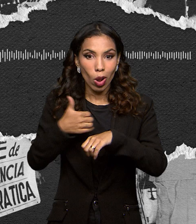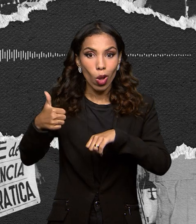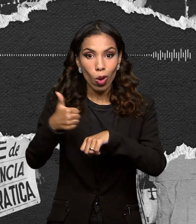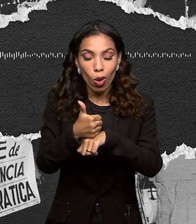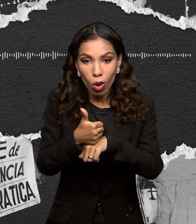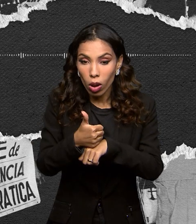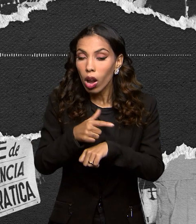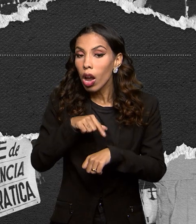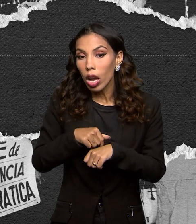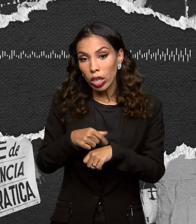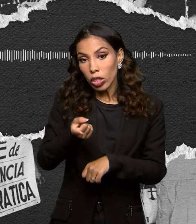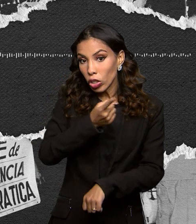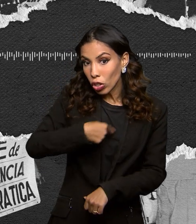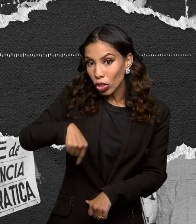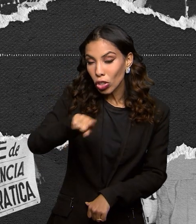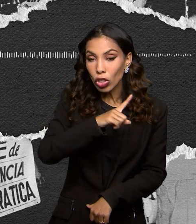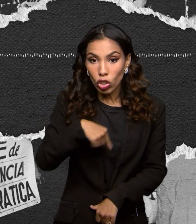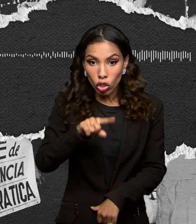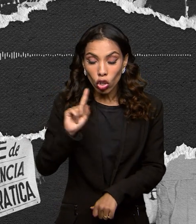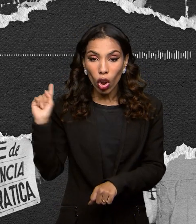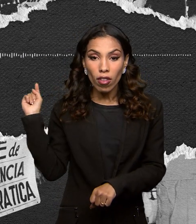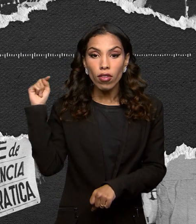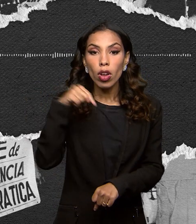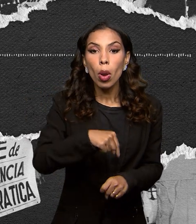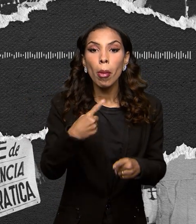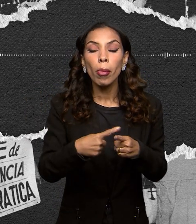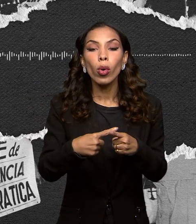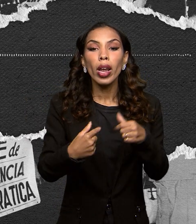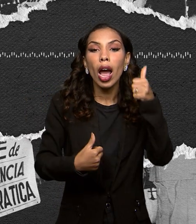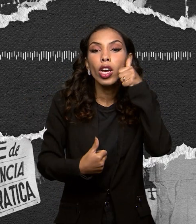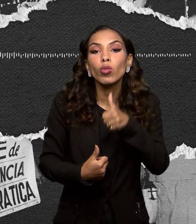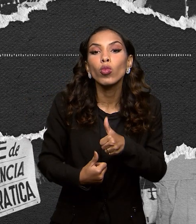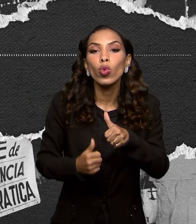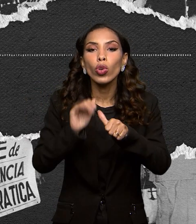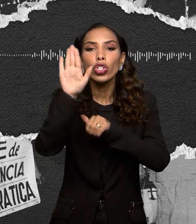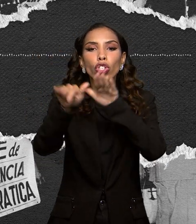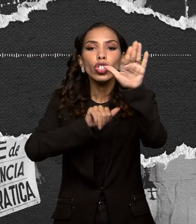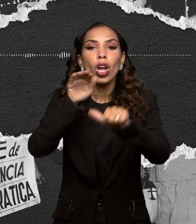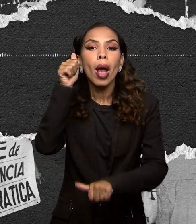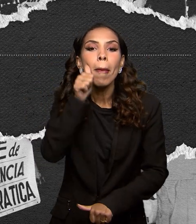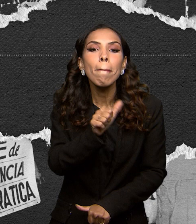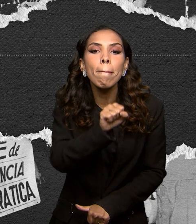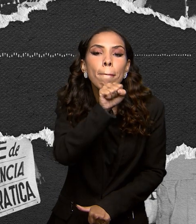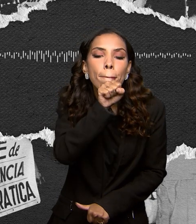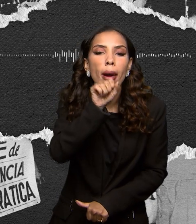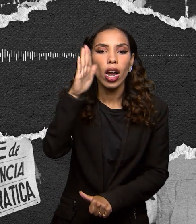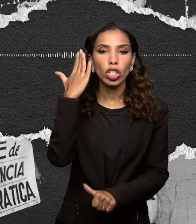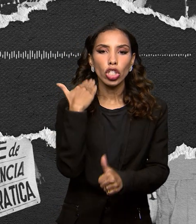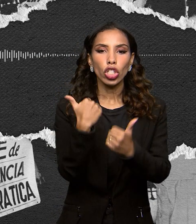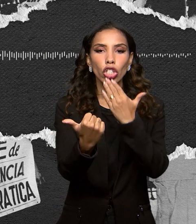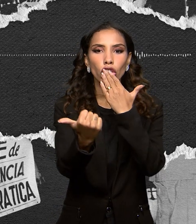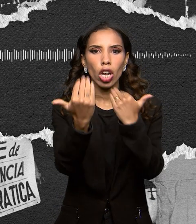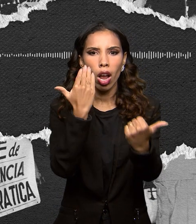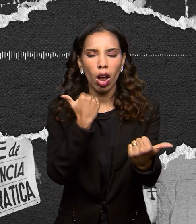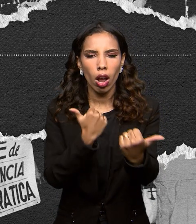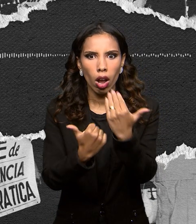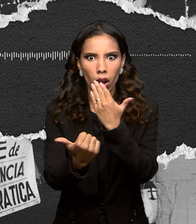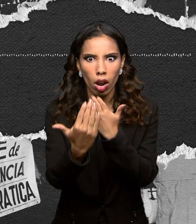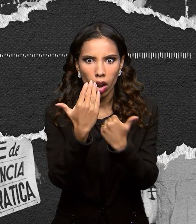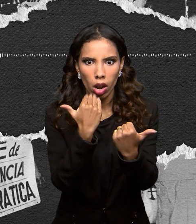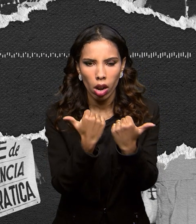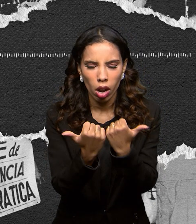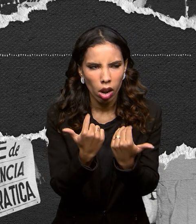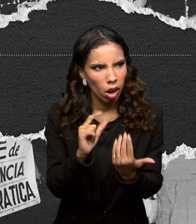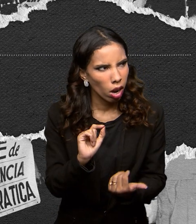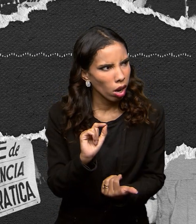as mulheres chamaram. E eram mais do que as mulheres chamaram, né? As mães chamaram. Então, como é que você vai contrariar o